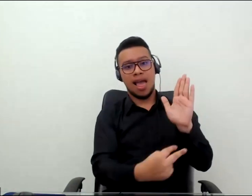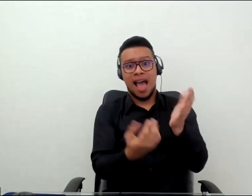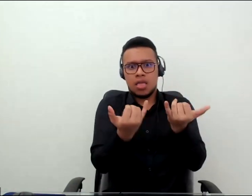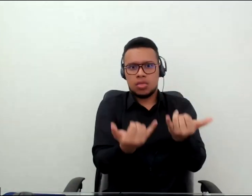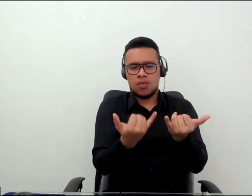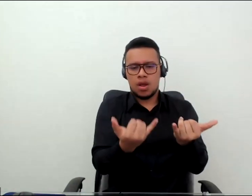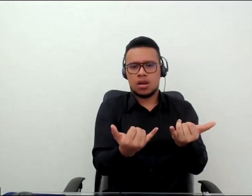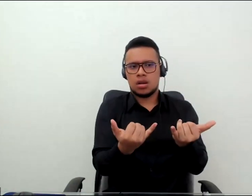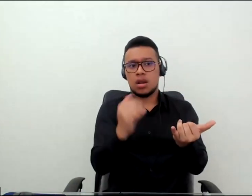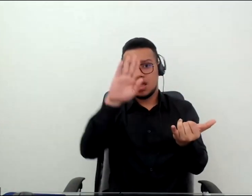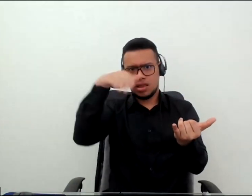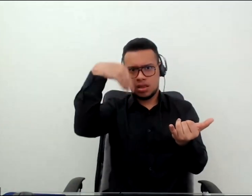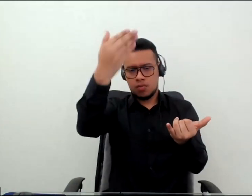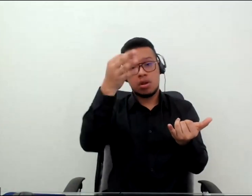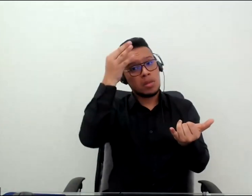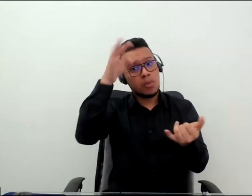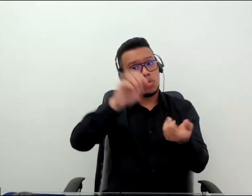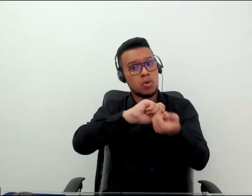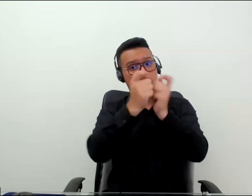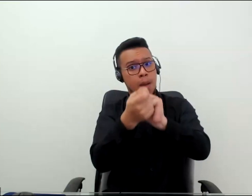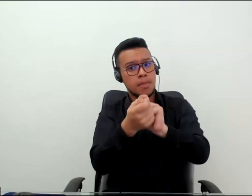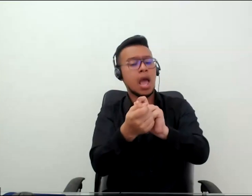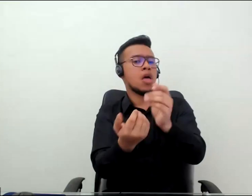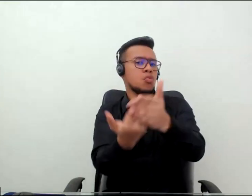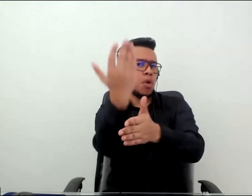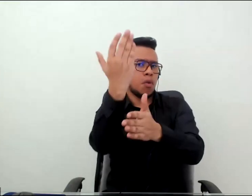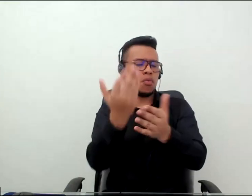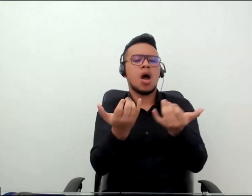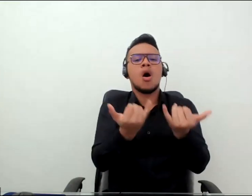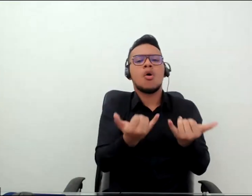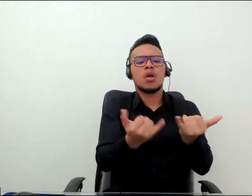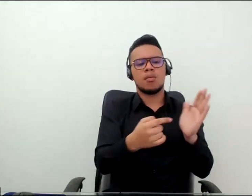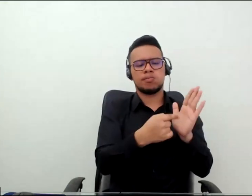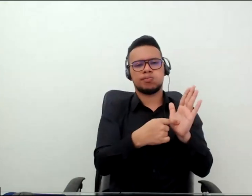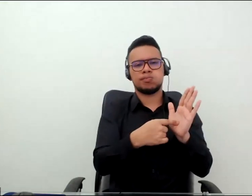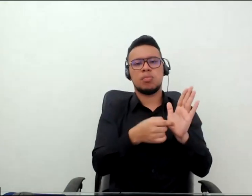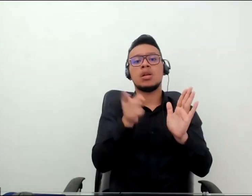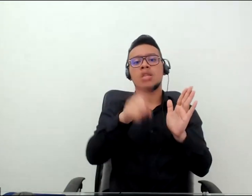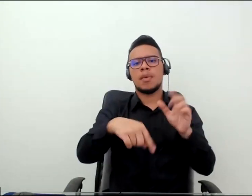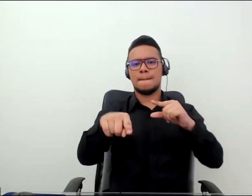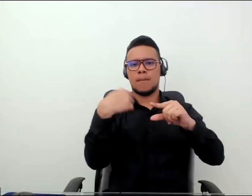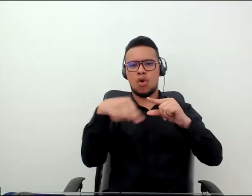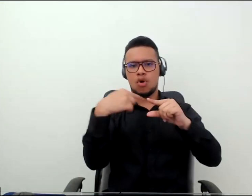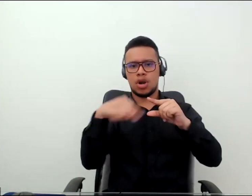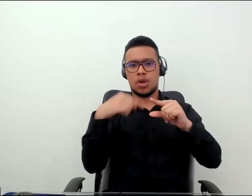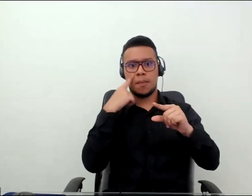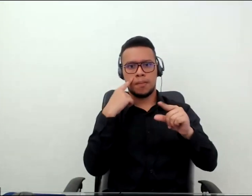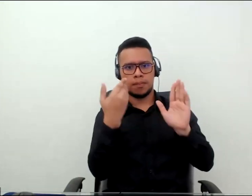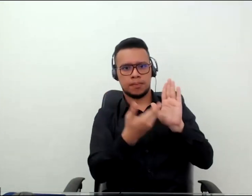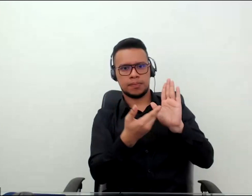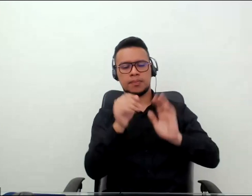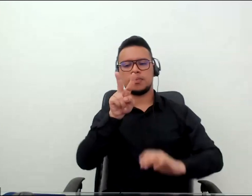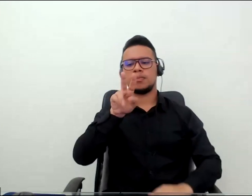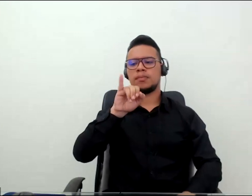y segundo el correo electrónico para que envíen sus mensajes vizae arroba unab punto Edu punto